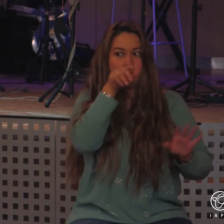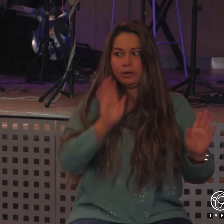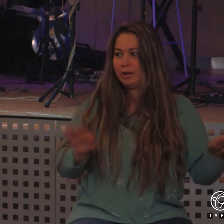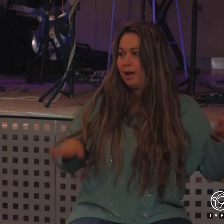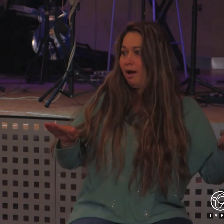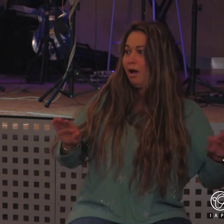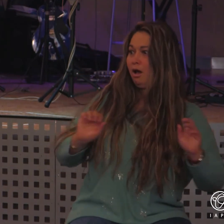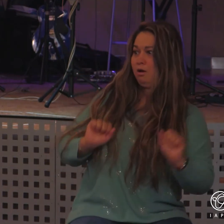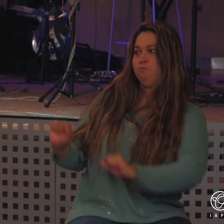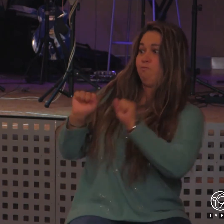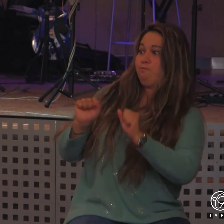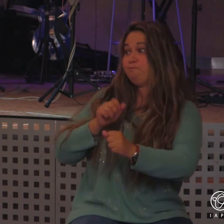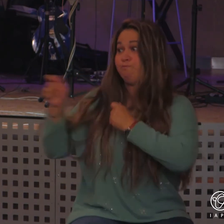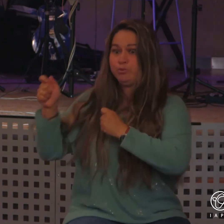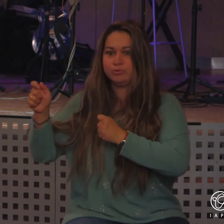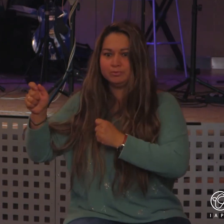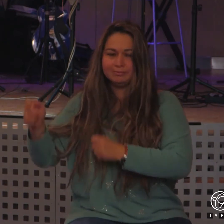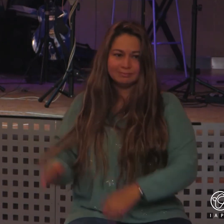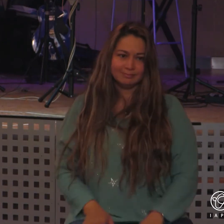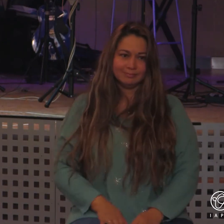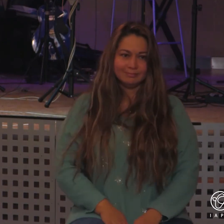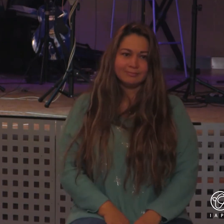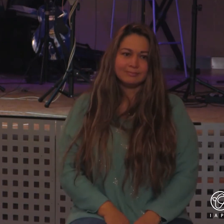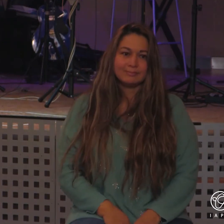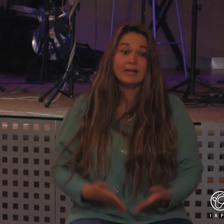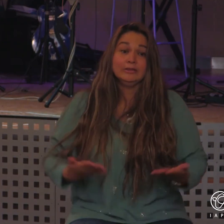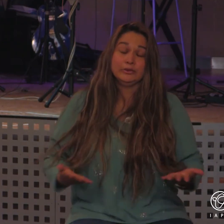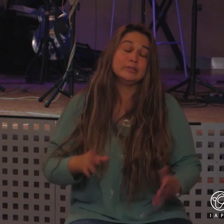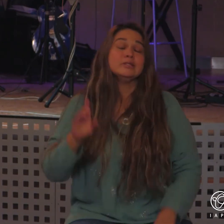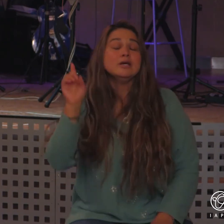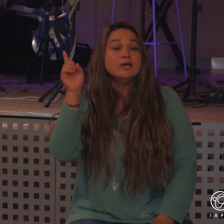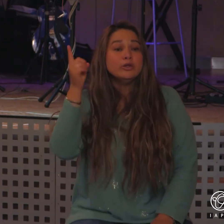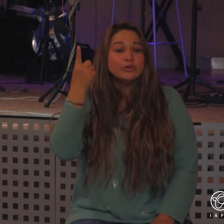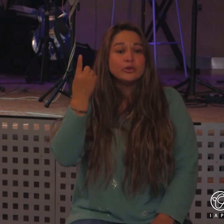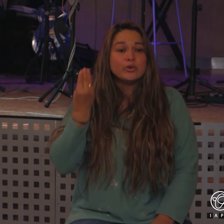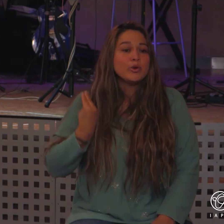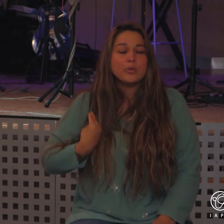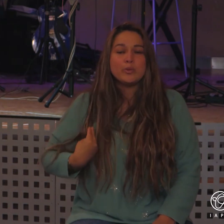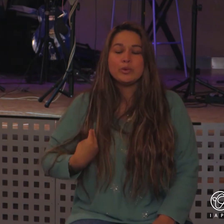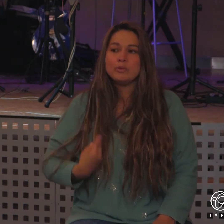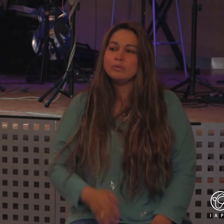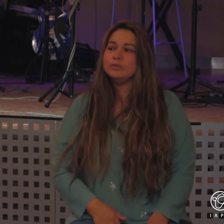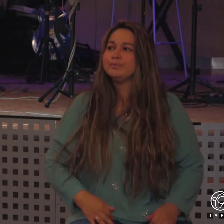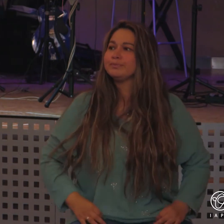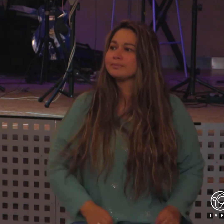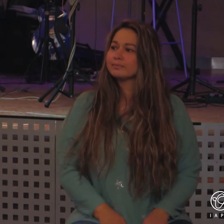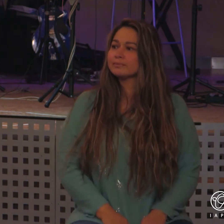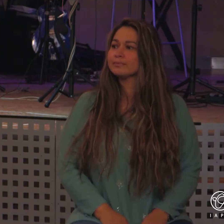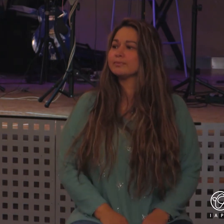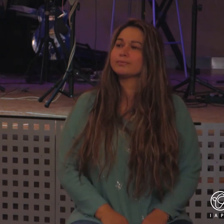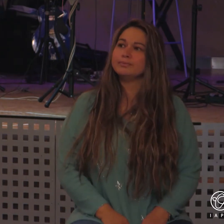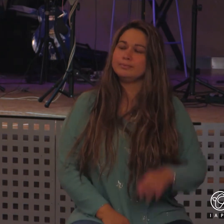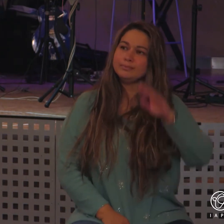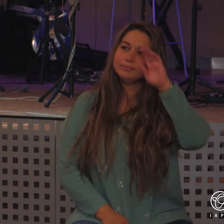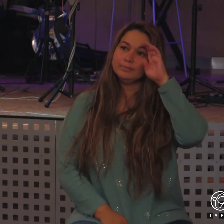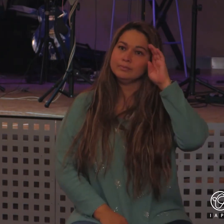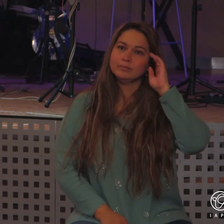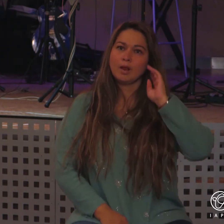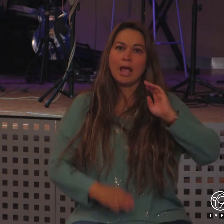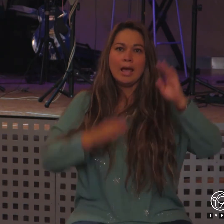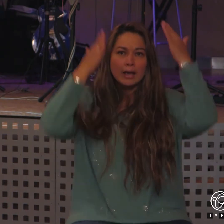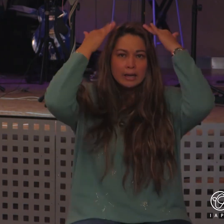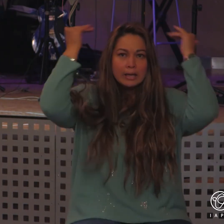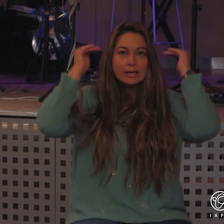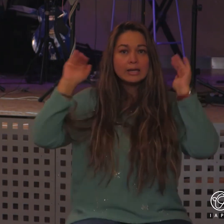quiero plantear de igual manera. Recuerda, es Dios mismo, lo vimos la semana pasada, en